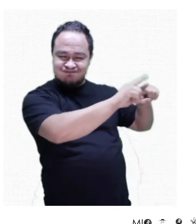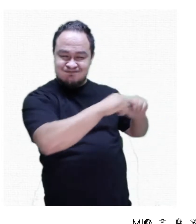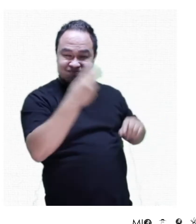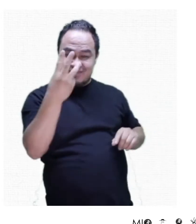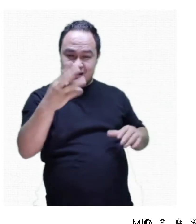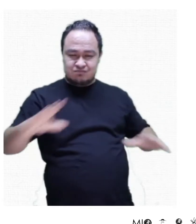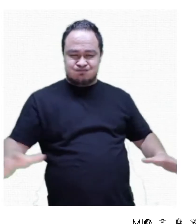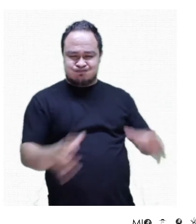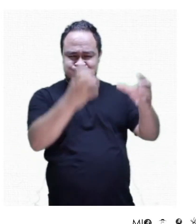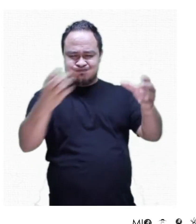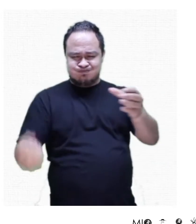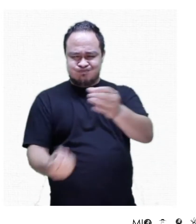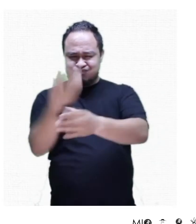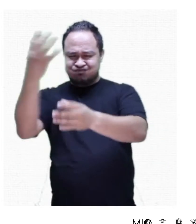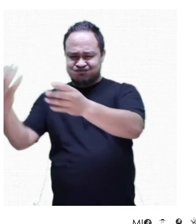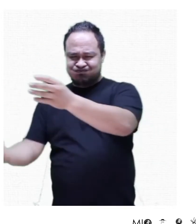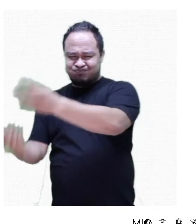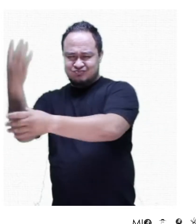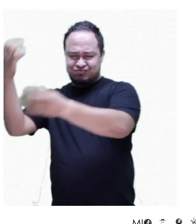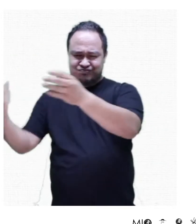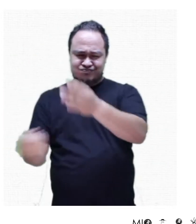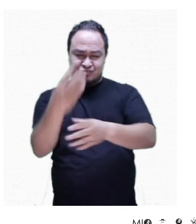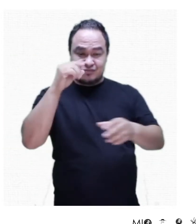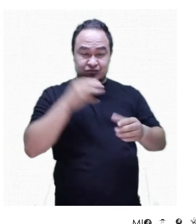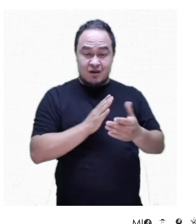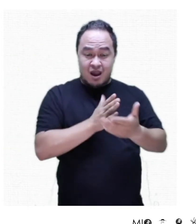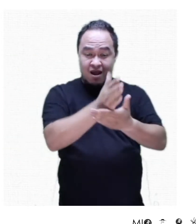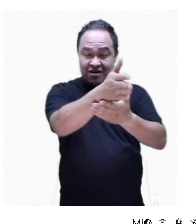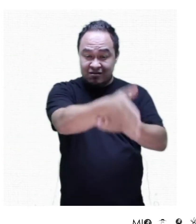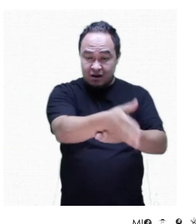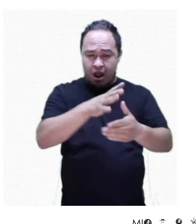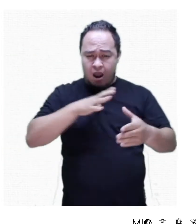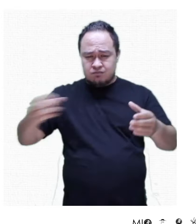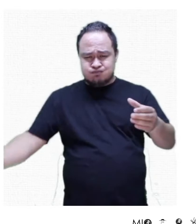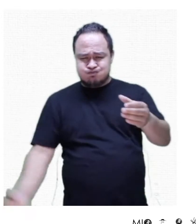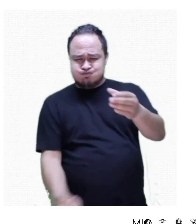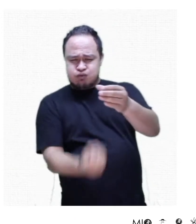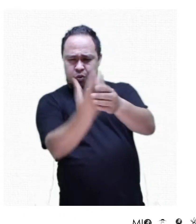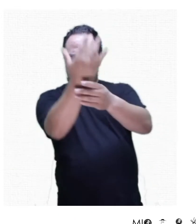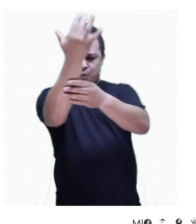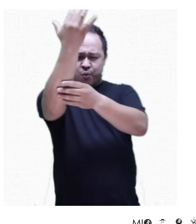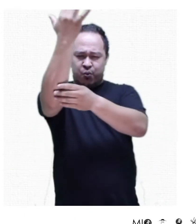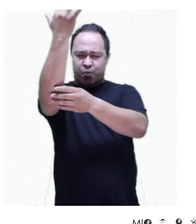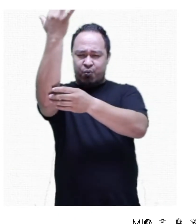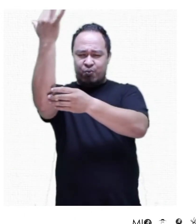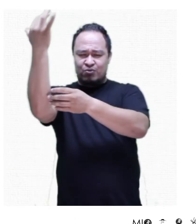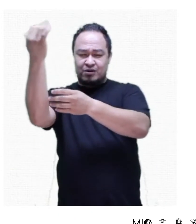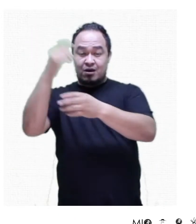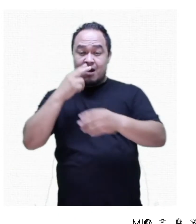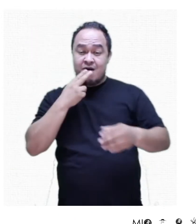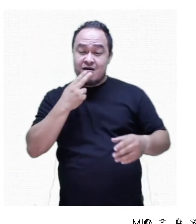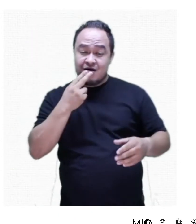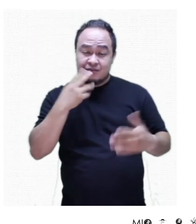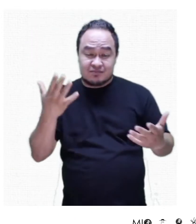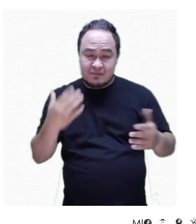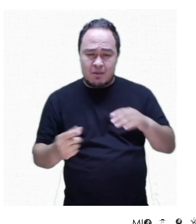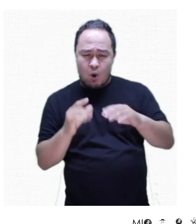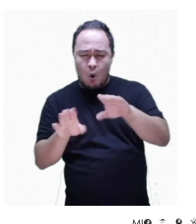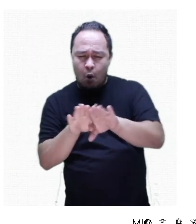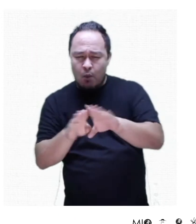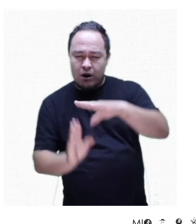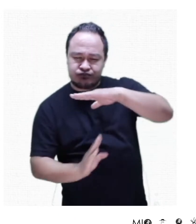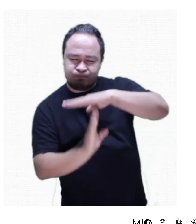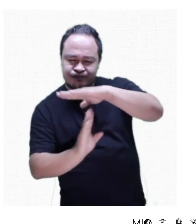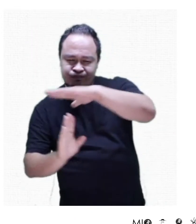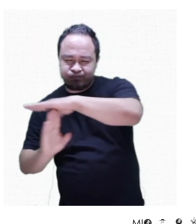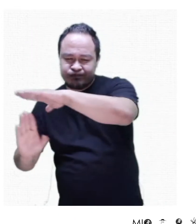momento eran los tres volcanes que le llegaban a las rodillas, entre ellos el volcán extinto, del que se servía